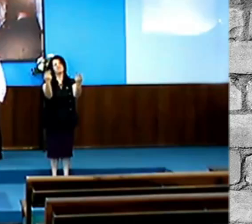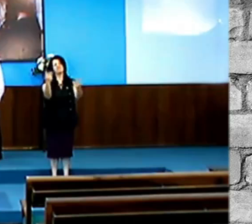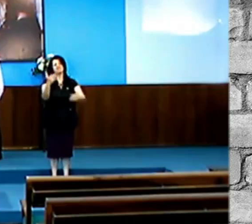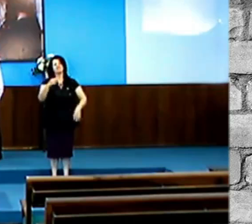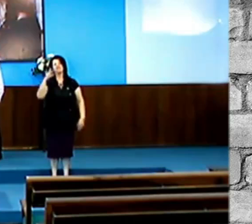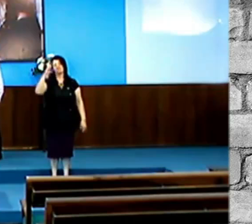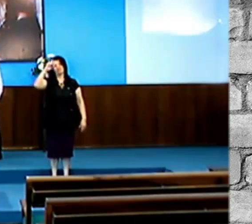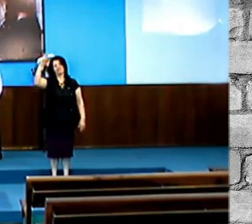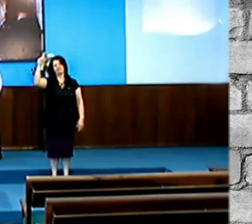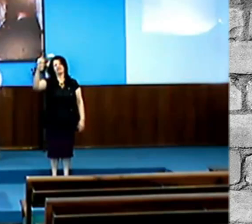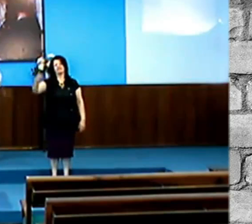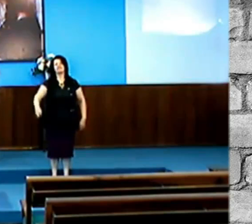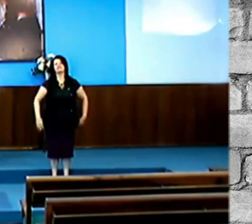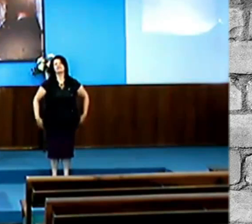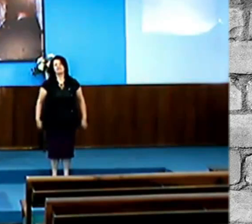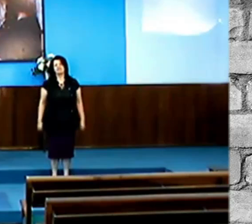és.